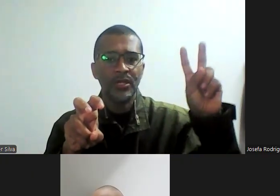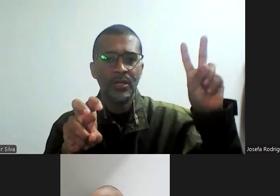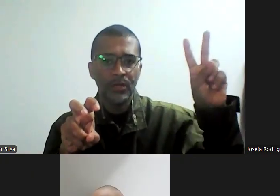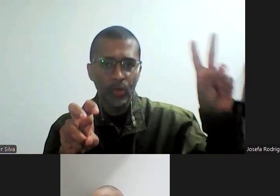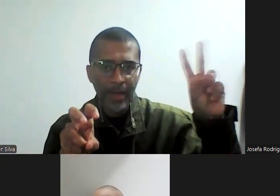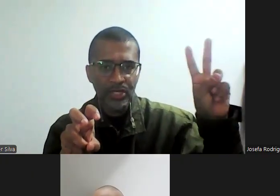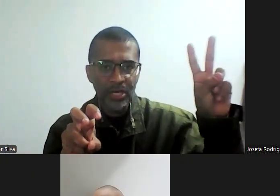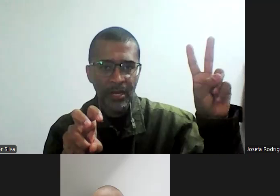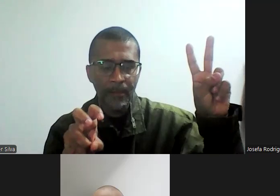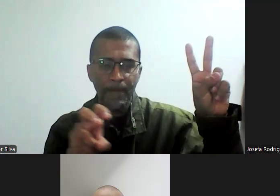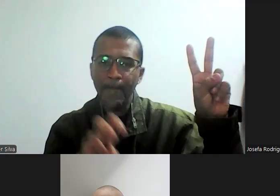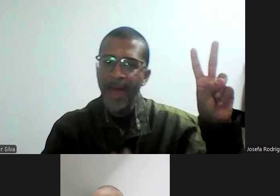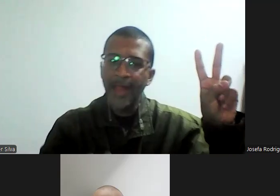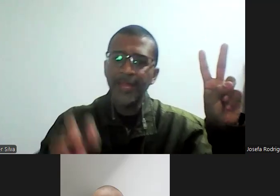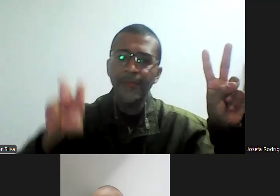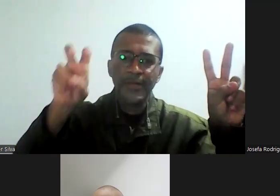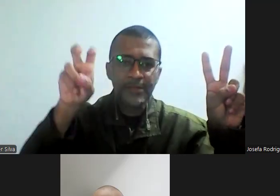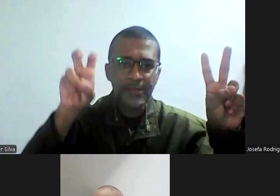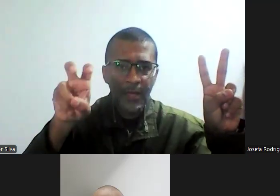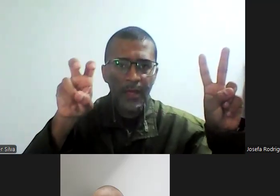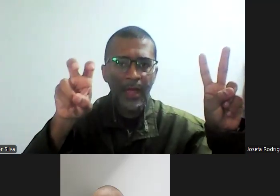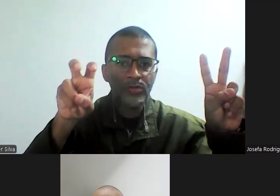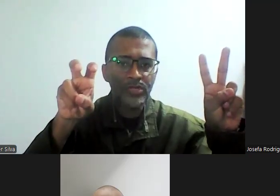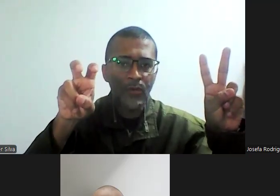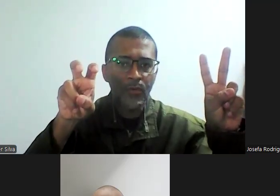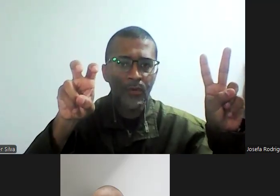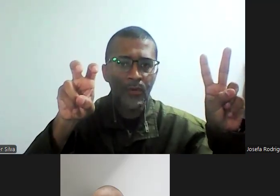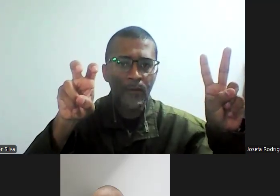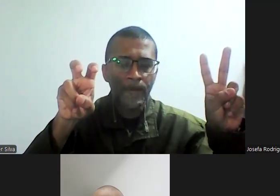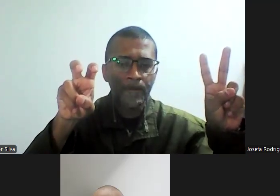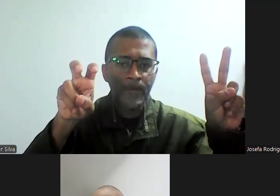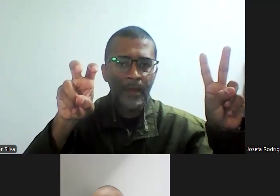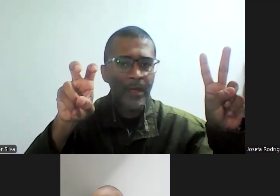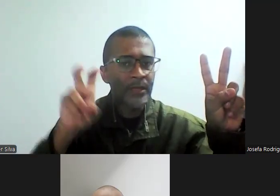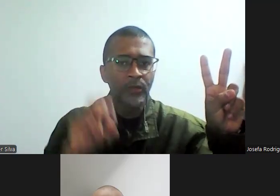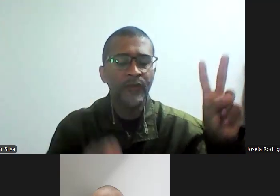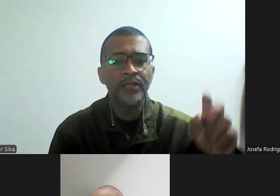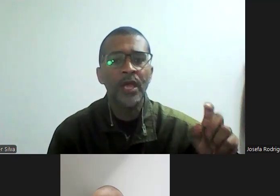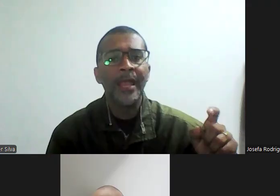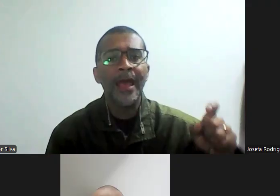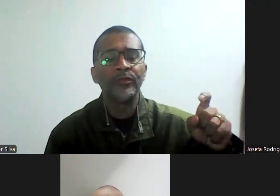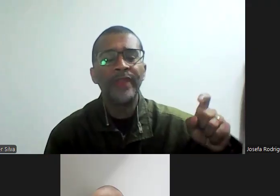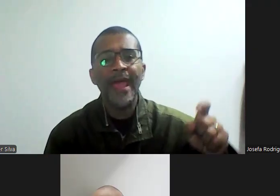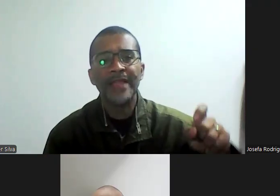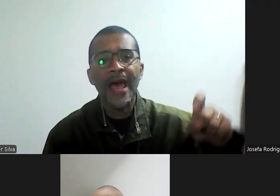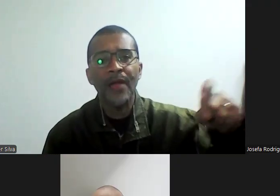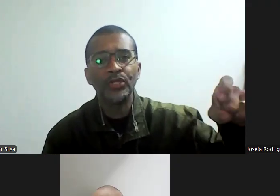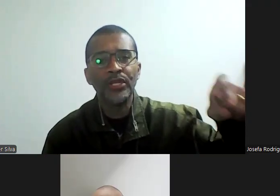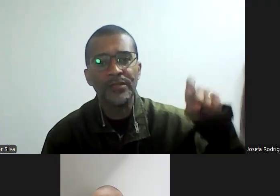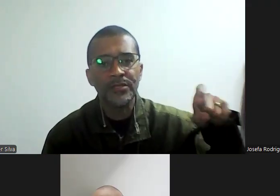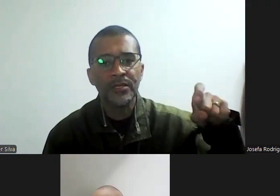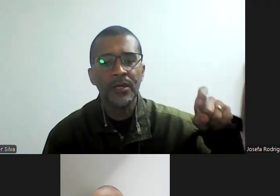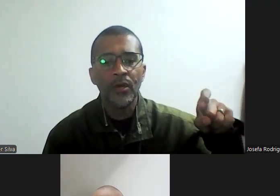equivalente no latim para Libras é o 5. Então é diferente. Lá o 10 lá